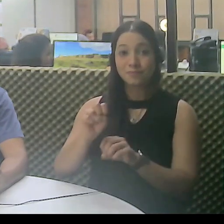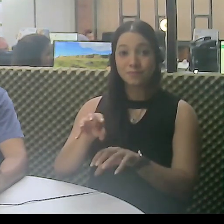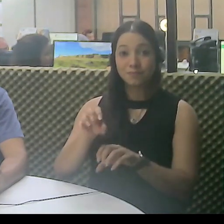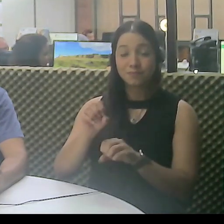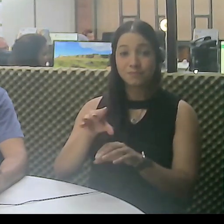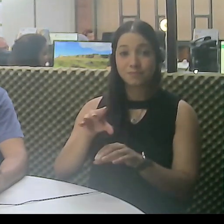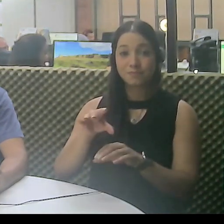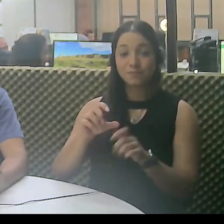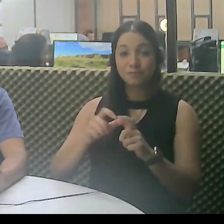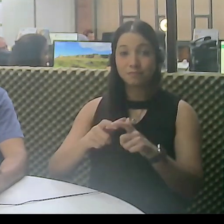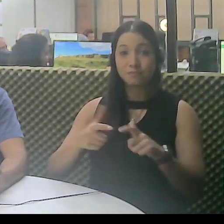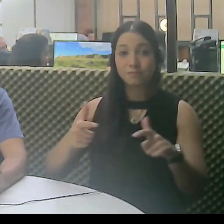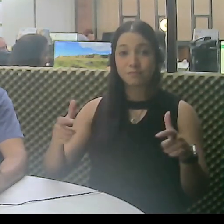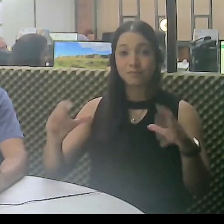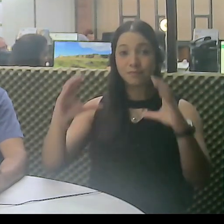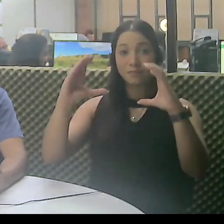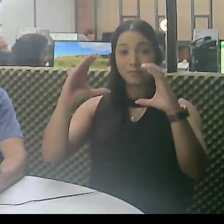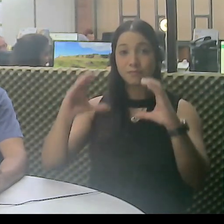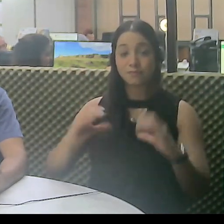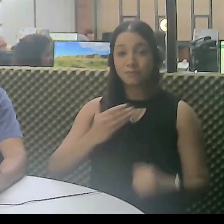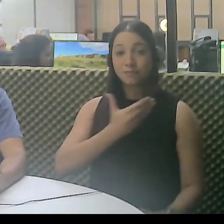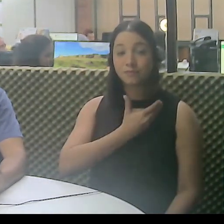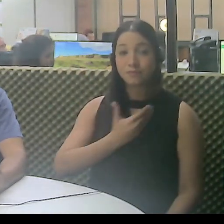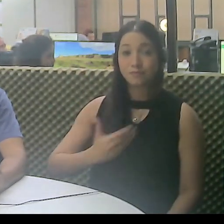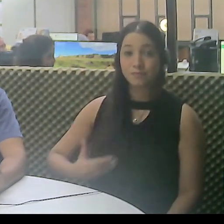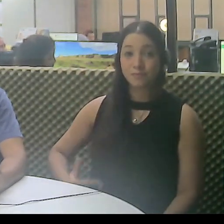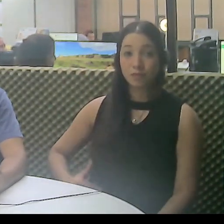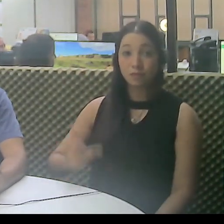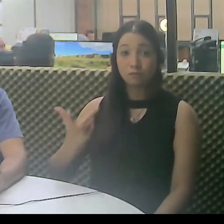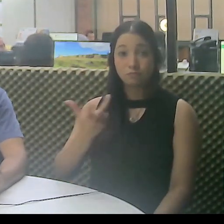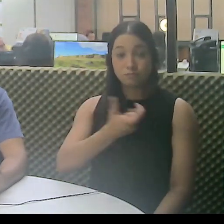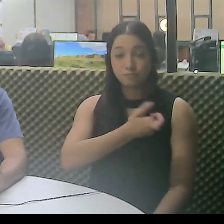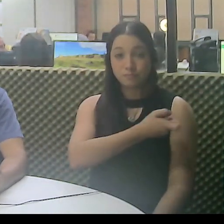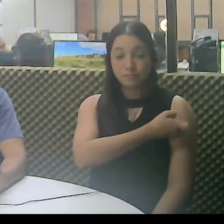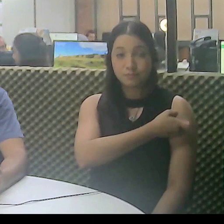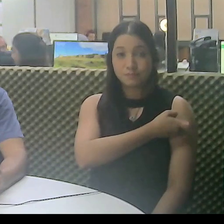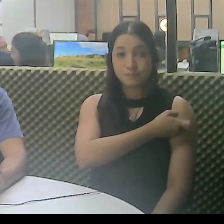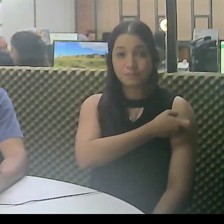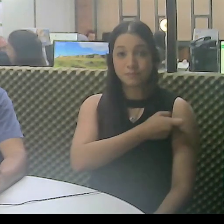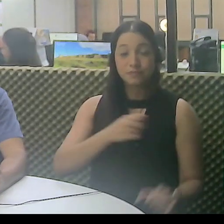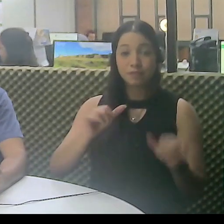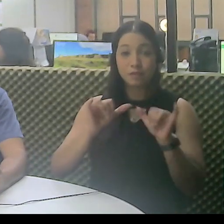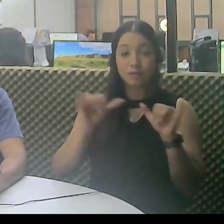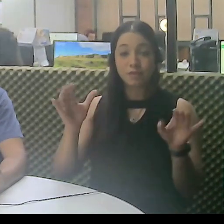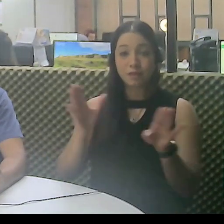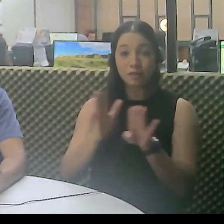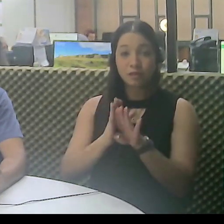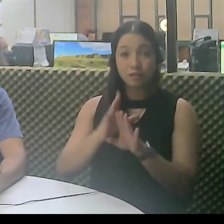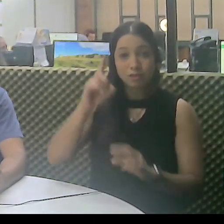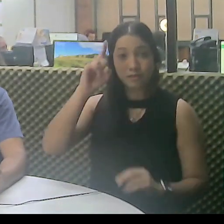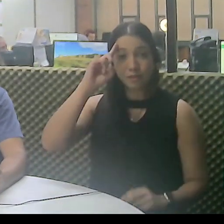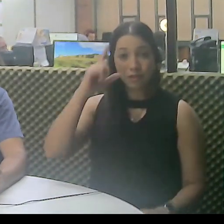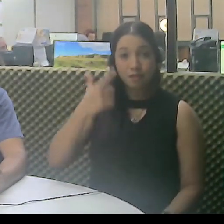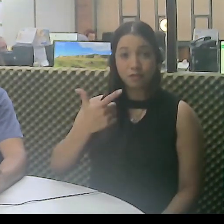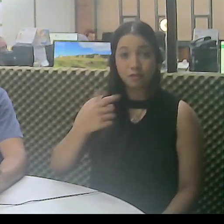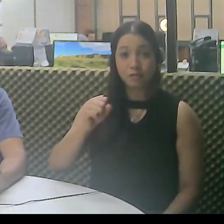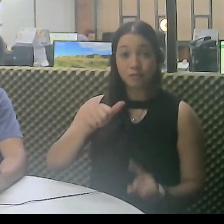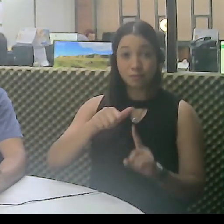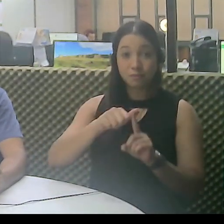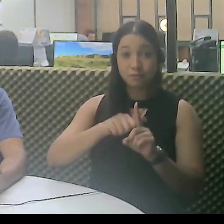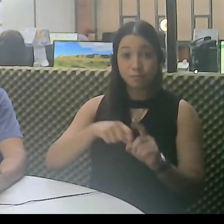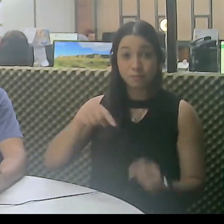ampliação é recomendada pela Coordenação Estadual do Programa de Imunizações. A campanha segue até o dia 28 deste mês,